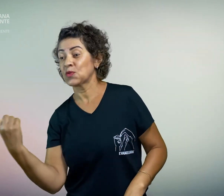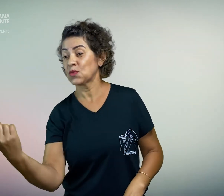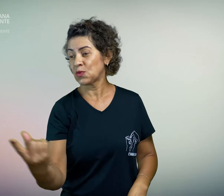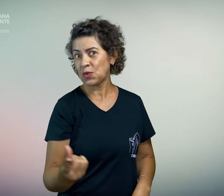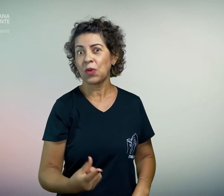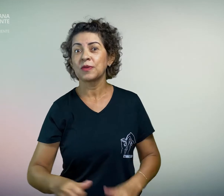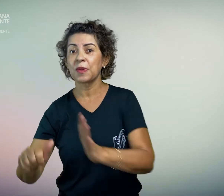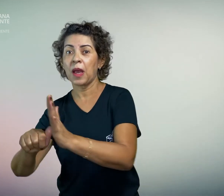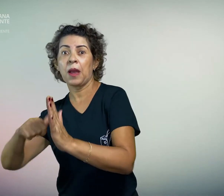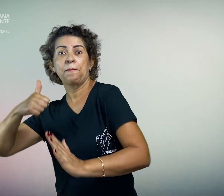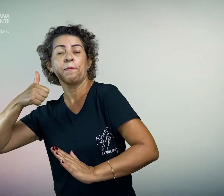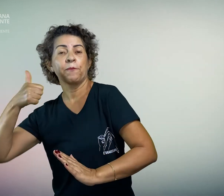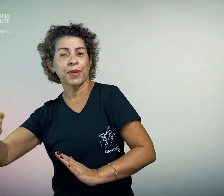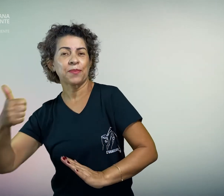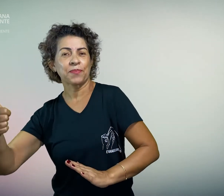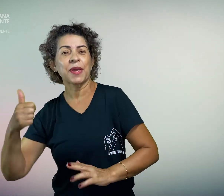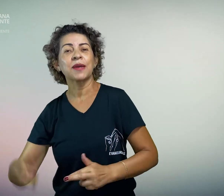de nós a responsabilidade.